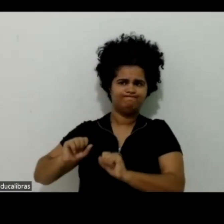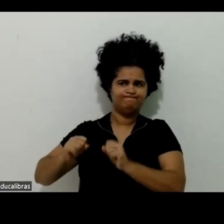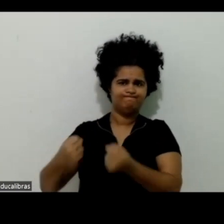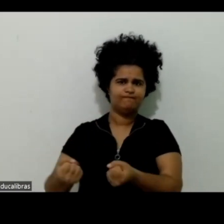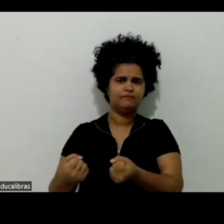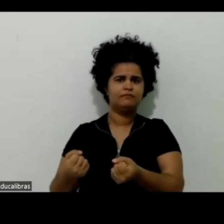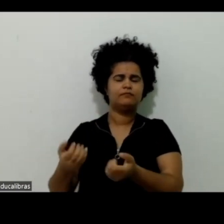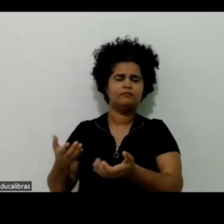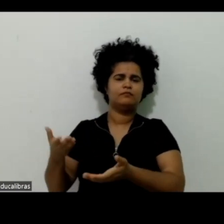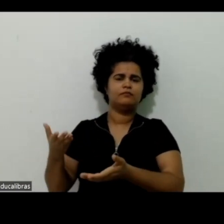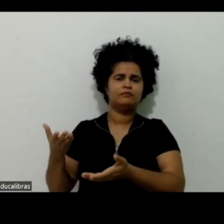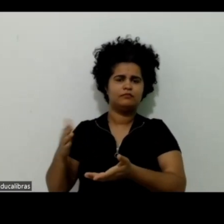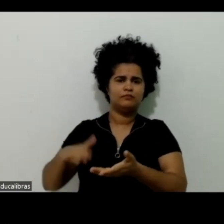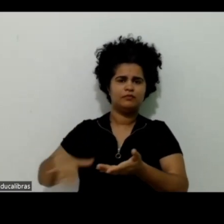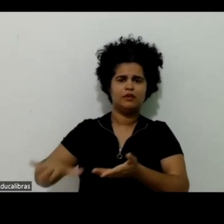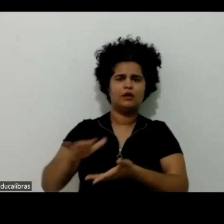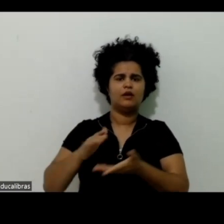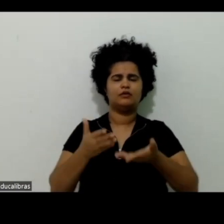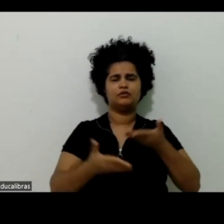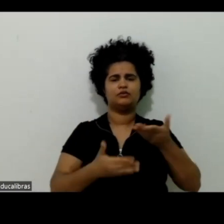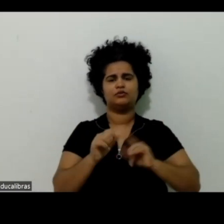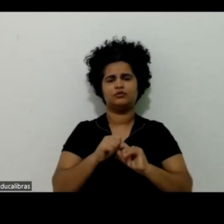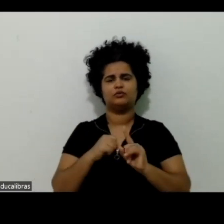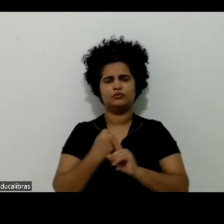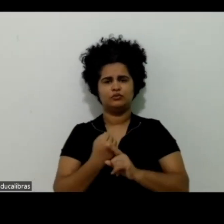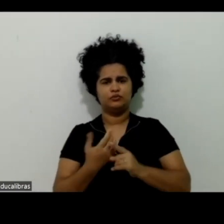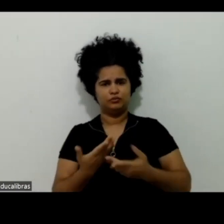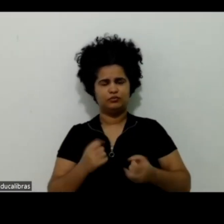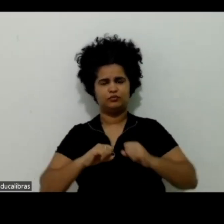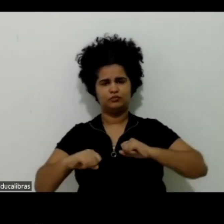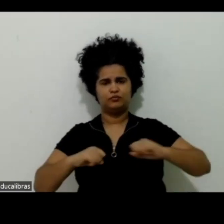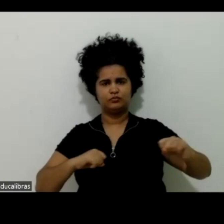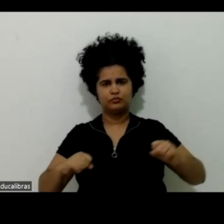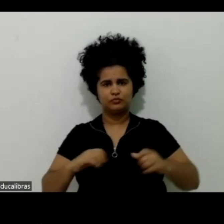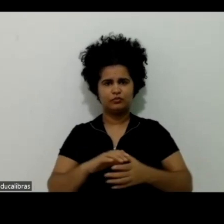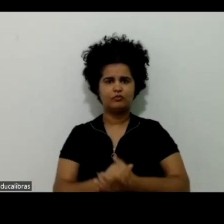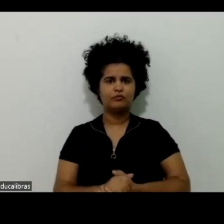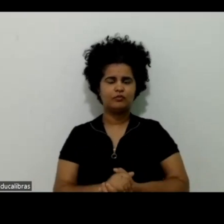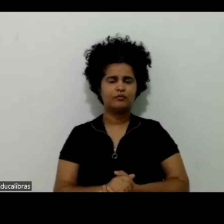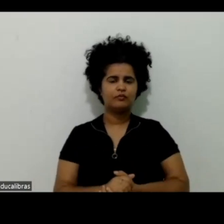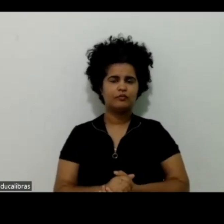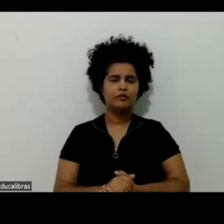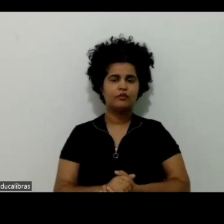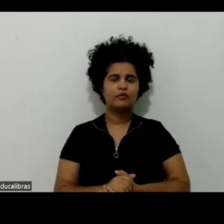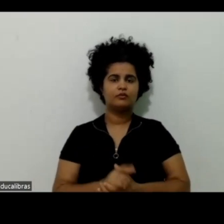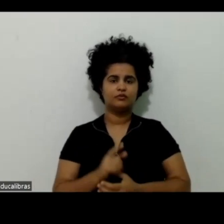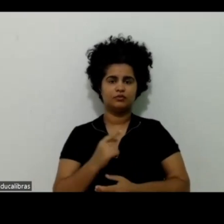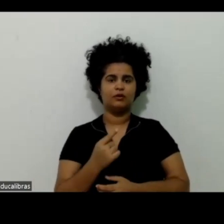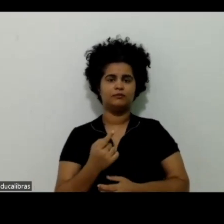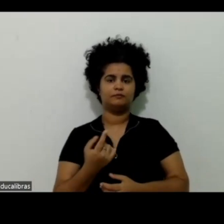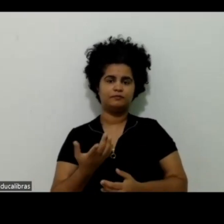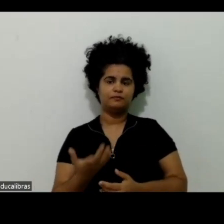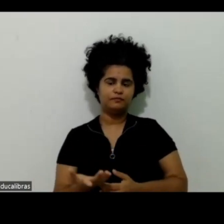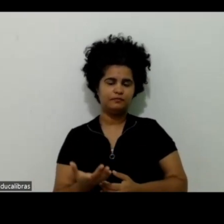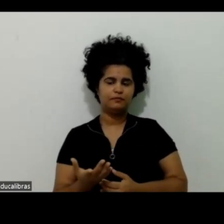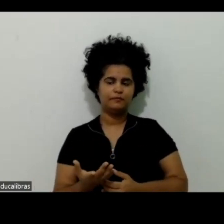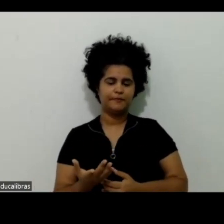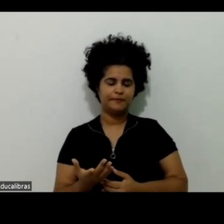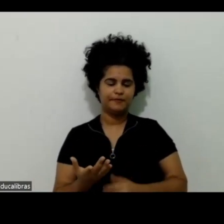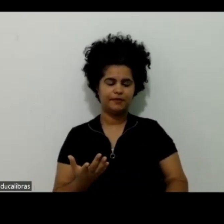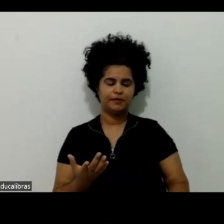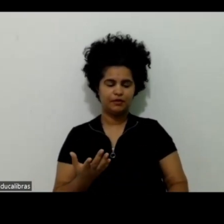anterior, inclusive, à reconceituação. Mas pós-reconceituação, né, a gente tem aí, né,